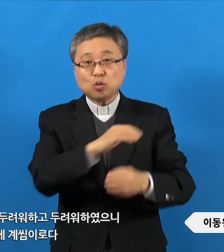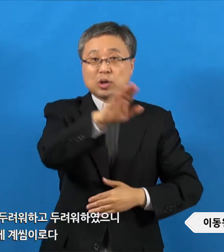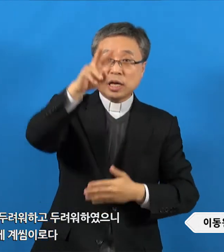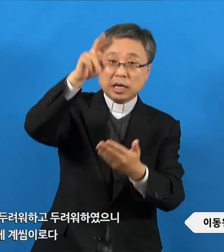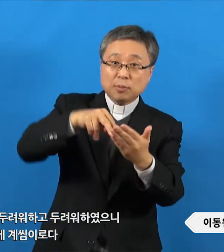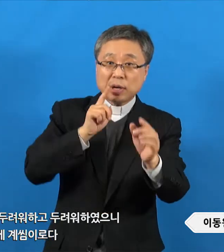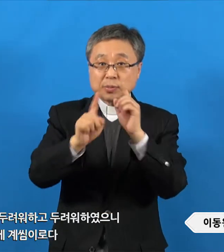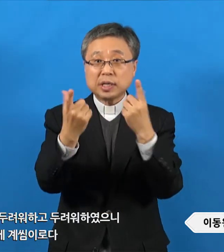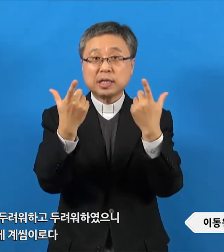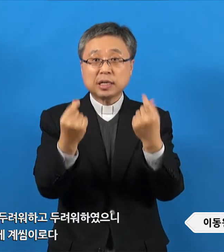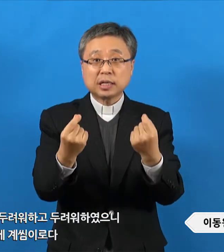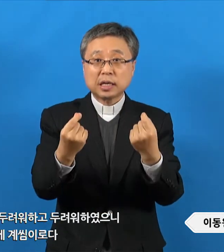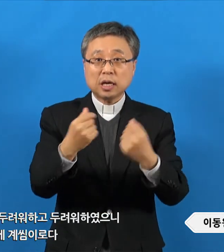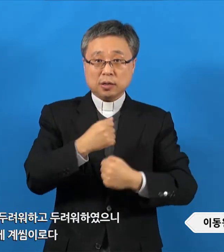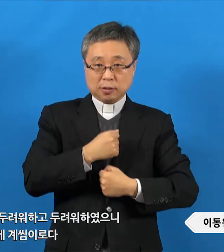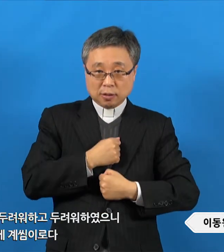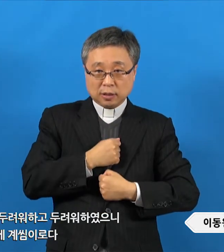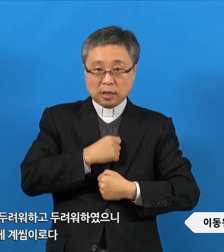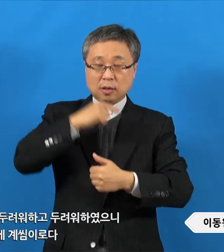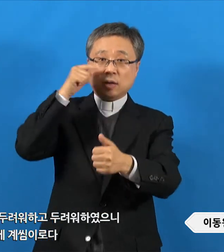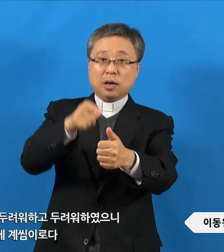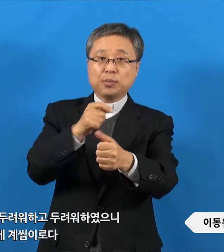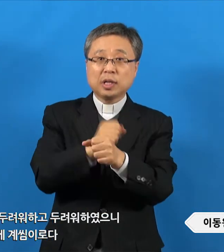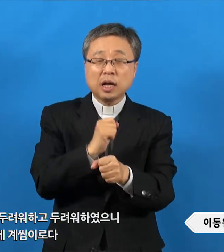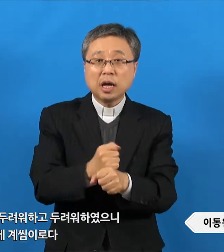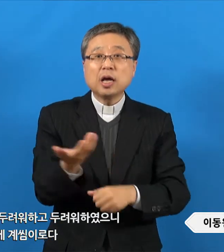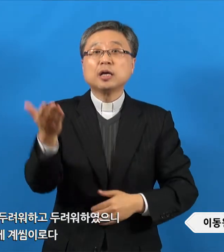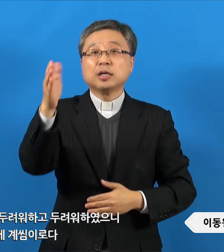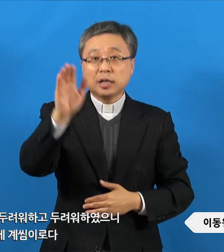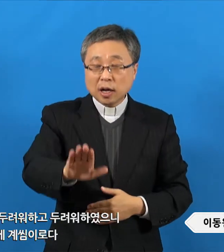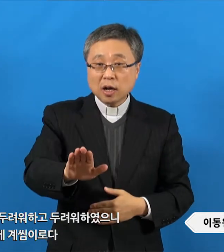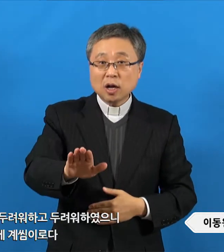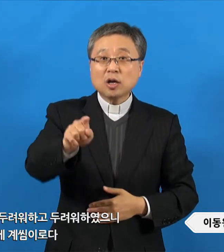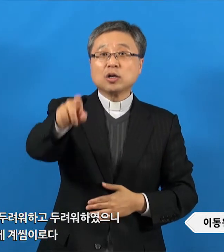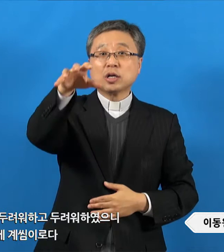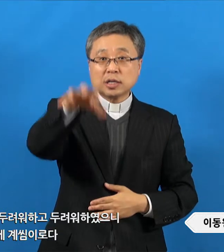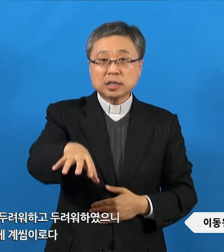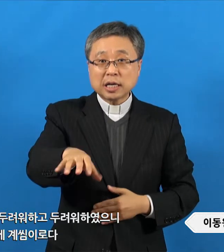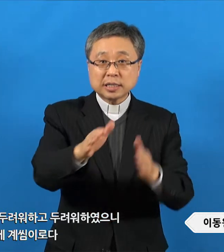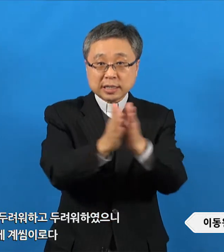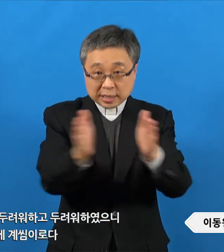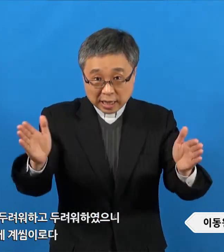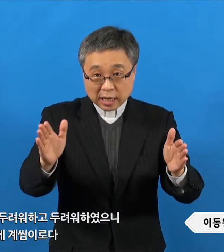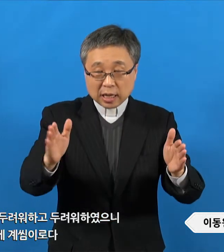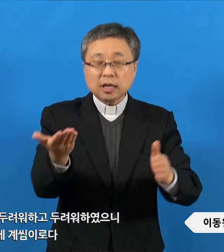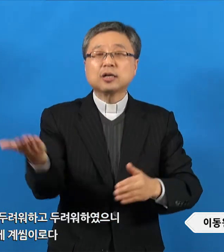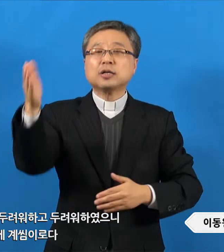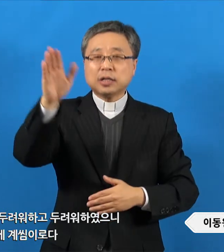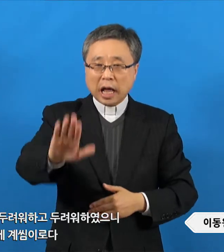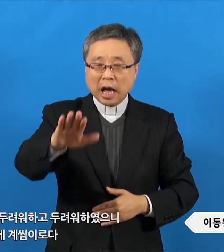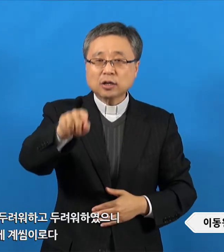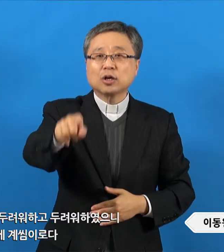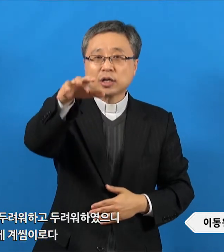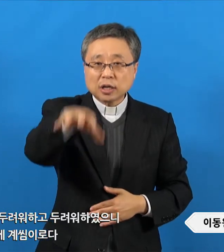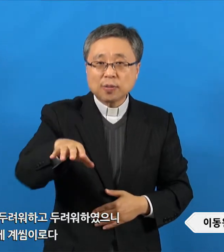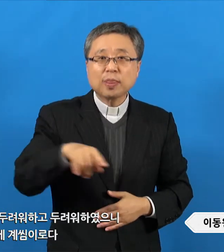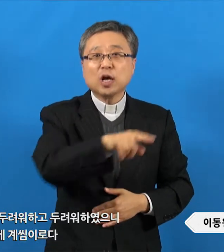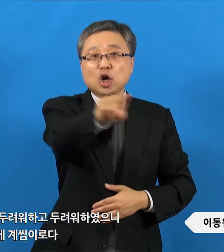말씀은 이렇게 우리에게 경계합니다. 다 같이 읽어보겠습니다. 그러나 거기서 시작. 그러나 거기서 그들은